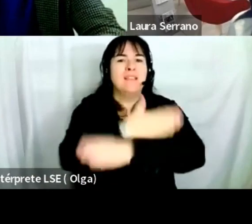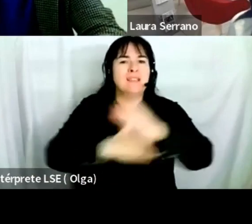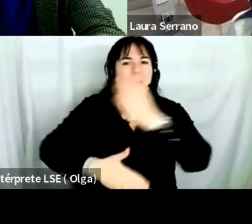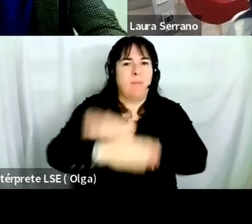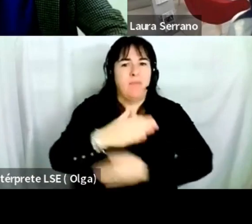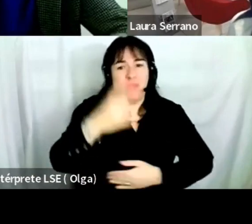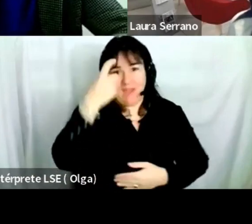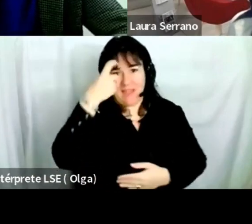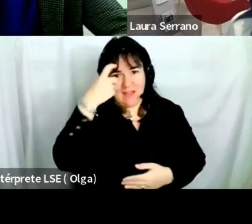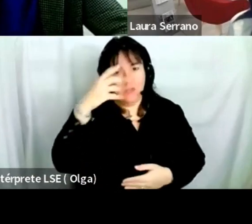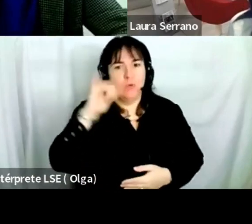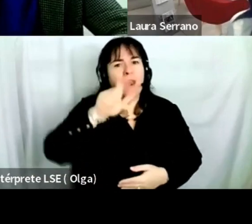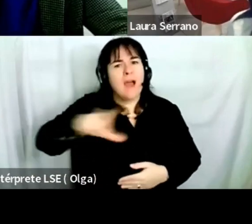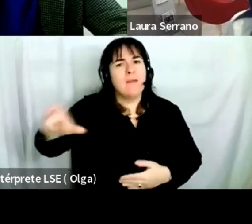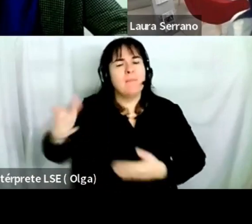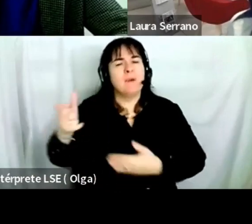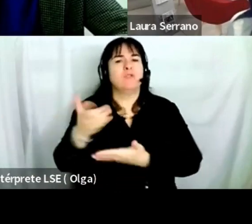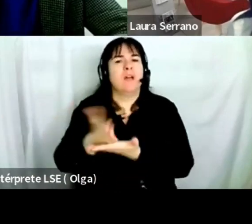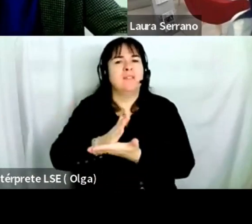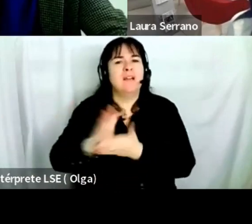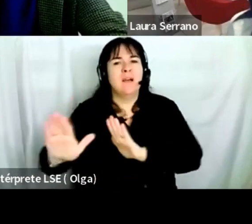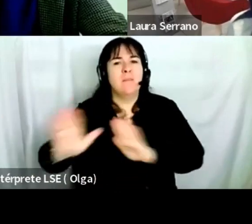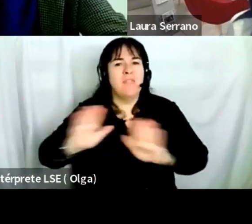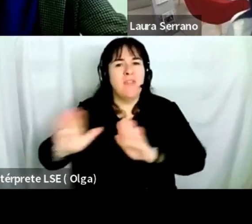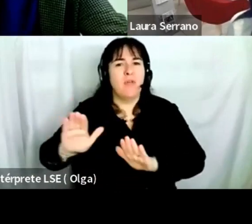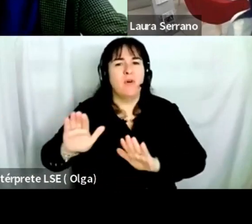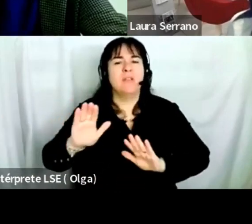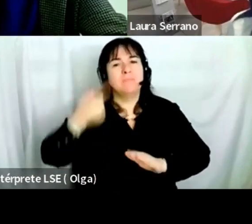tienen mediadores especializados en accesibilidad